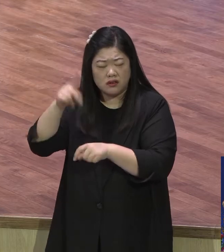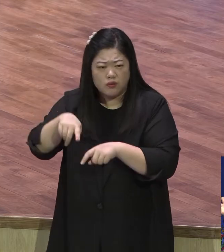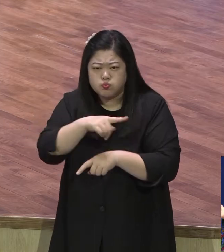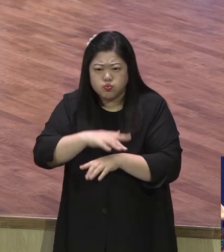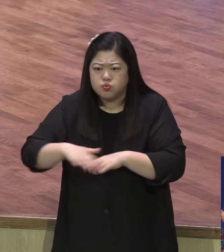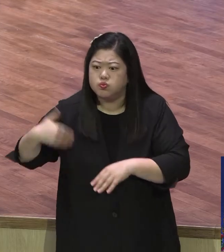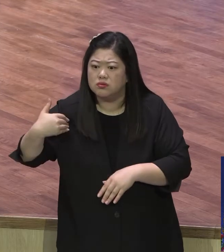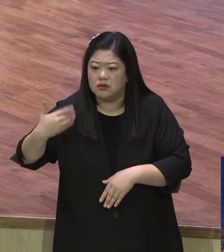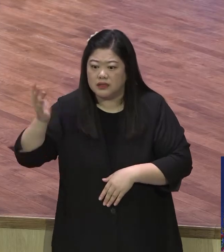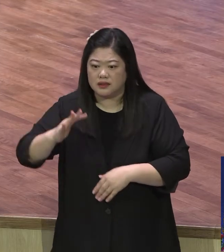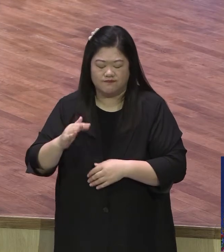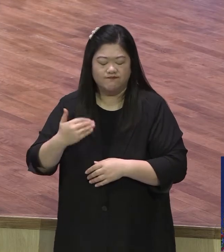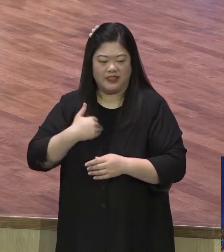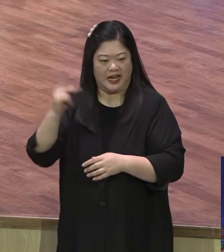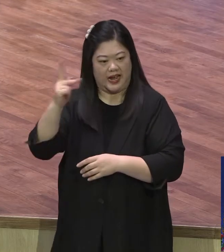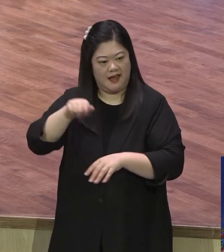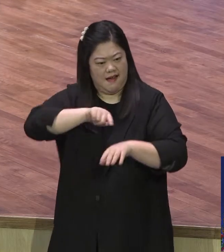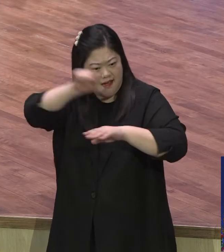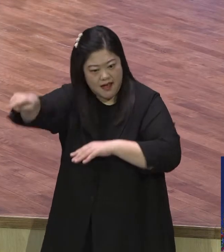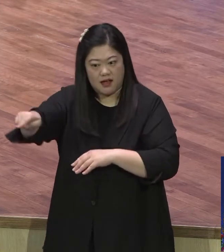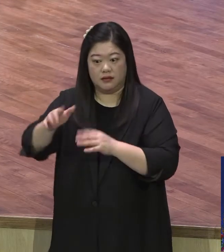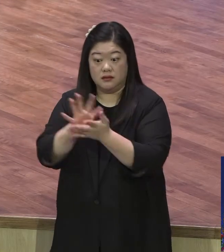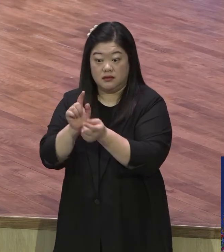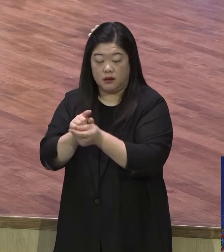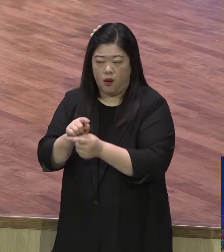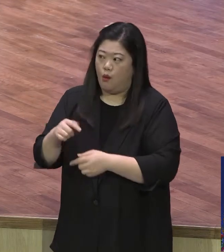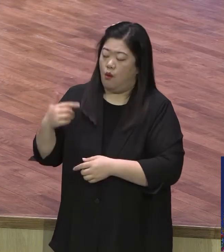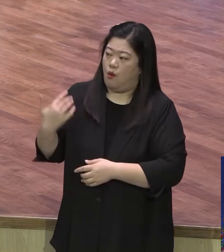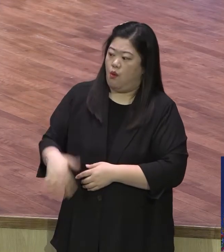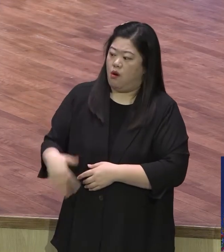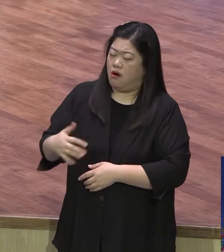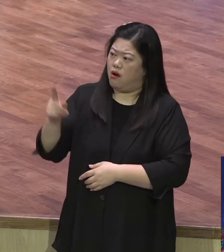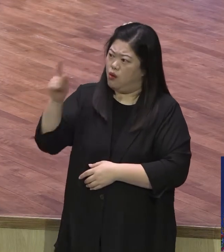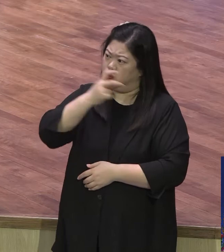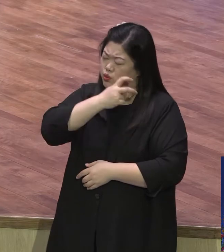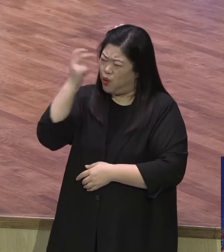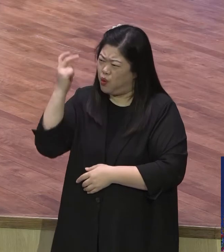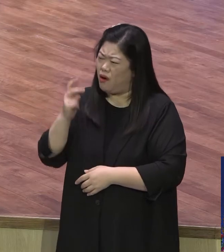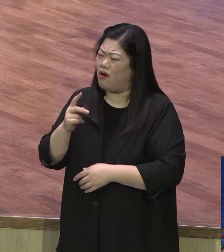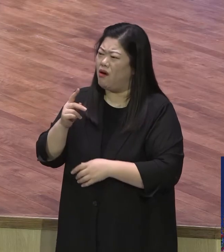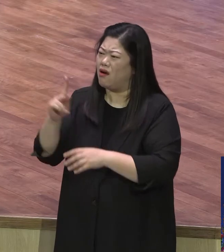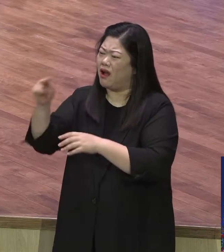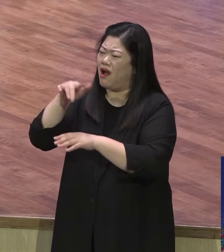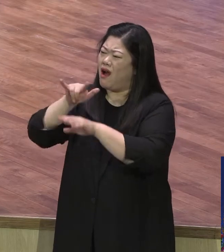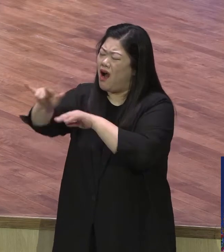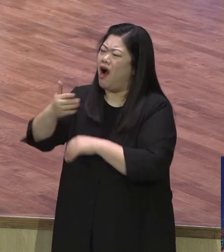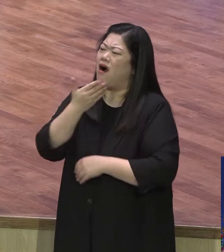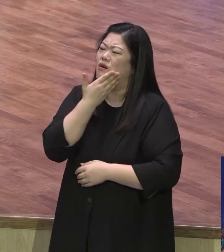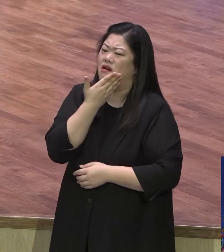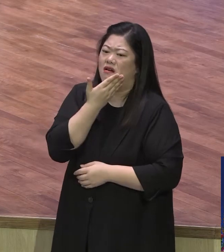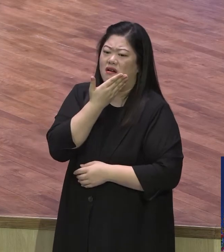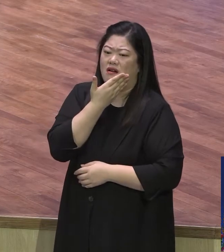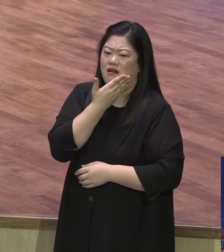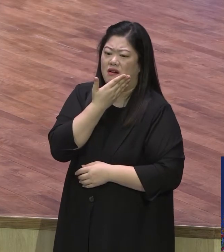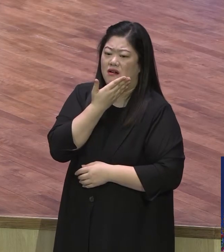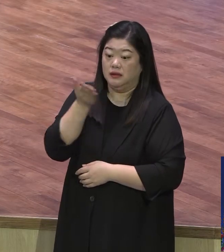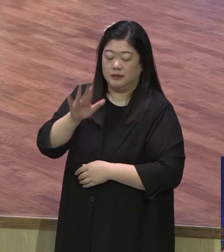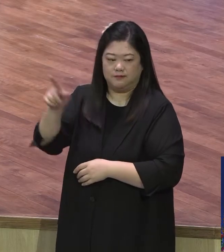그렇게 야 대단하다 진짜 엘트다 그렇게 가는데 그 성교사 얼마나 멋지겠겠어요